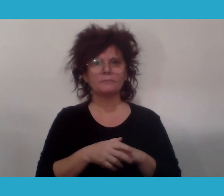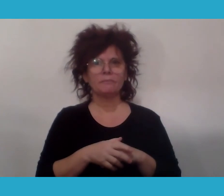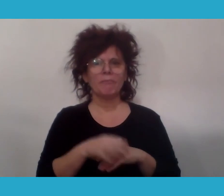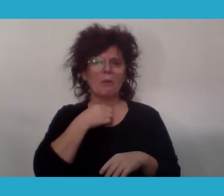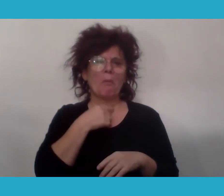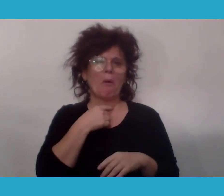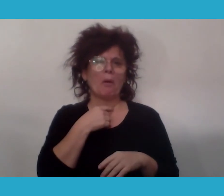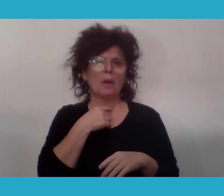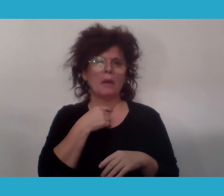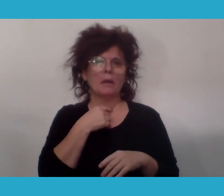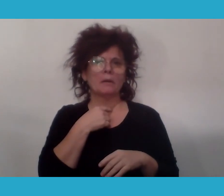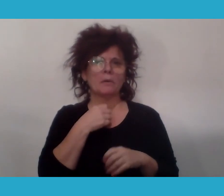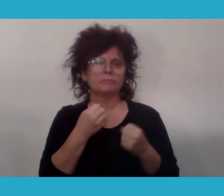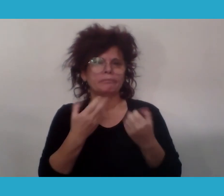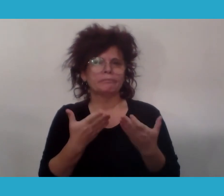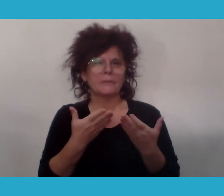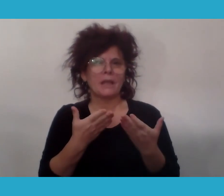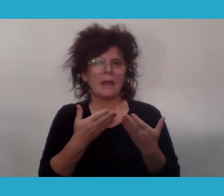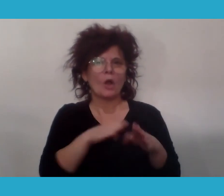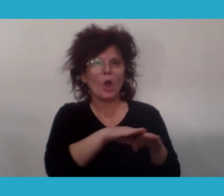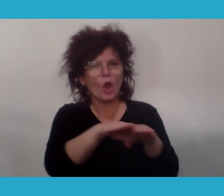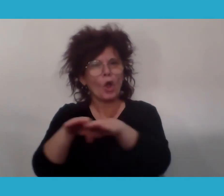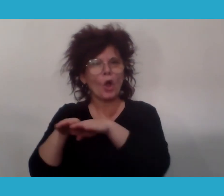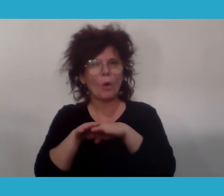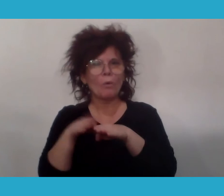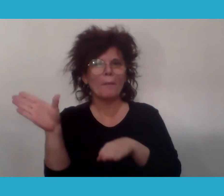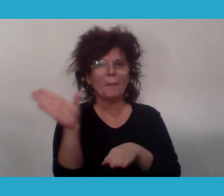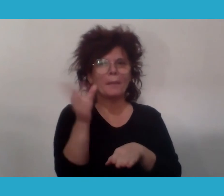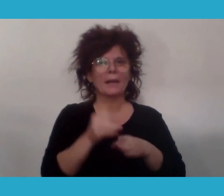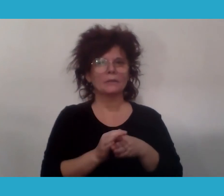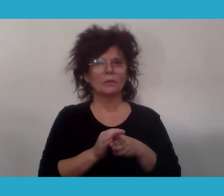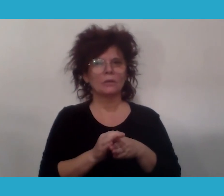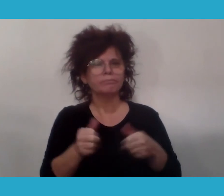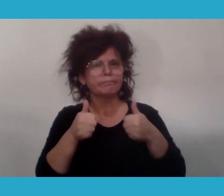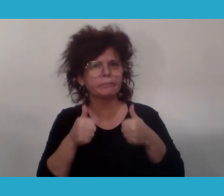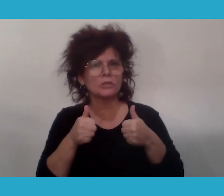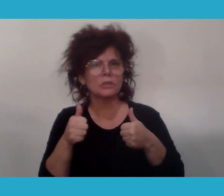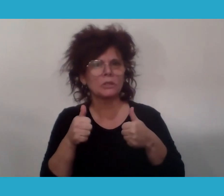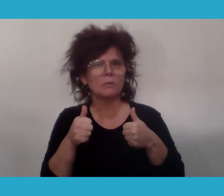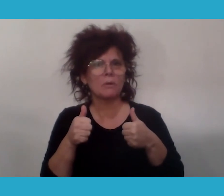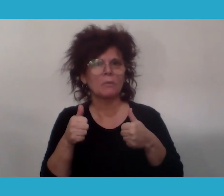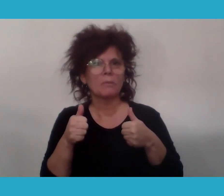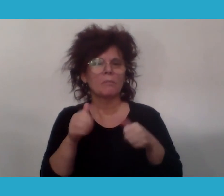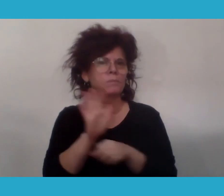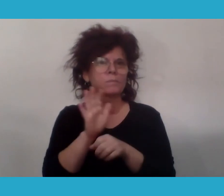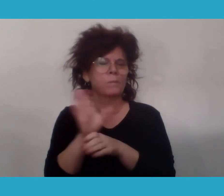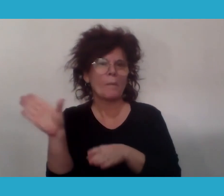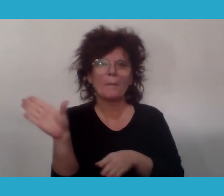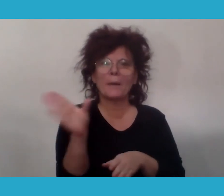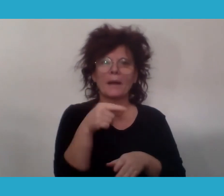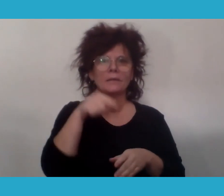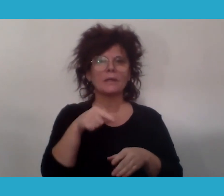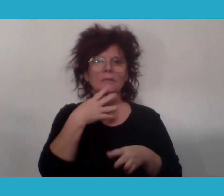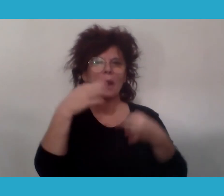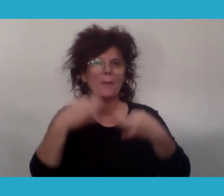Pretenden un bien común amplio, generoso, que incluya a todas las personas, porque el bien es de todos, es su propio bien. Esta es la